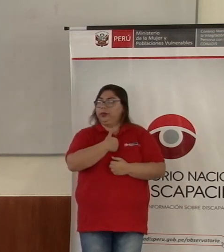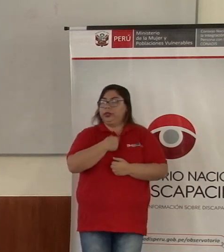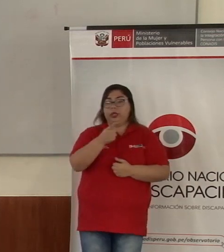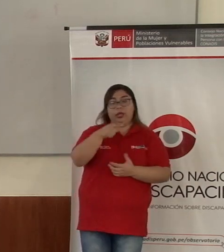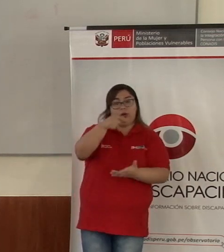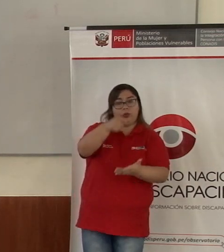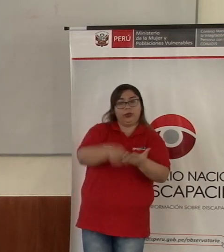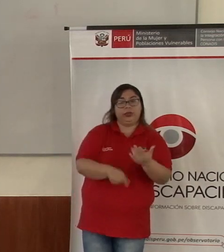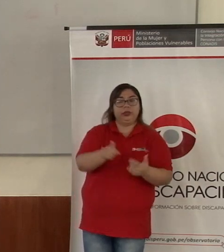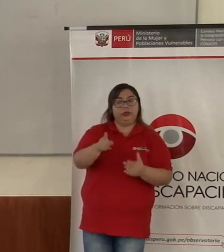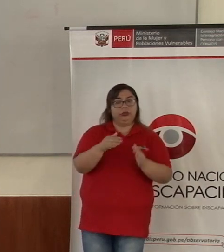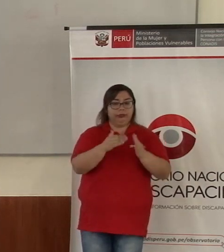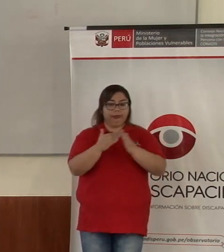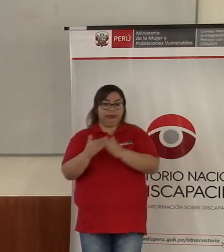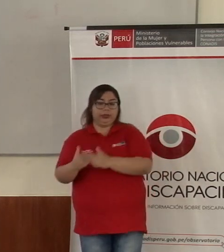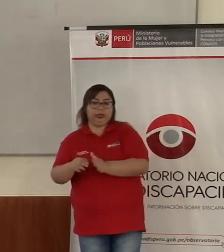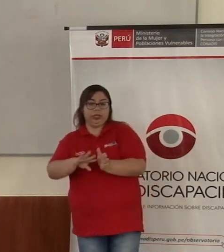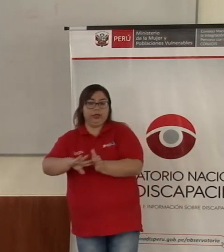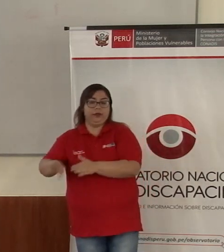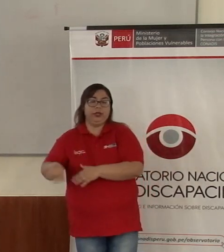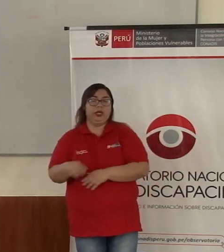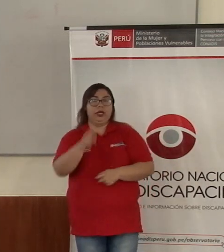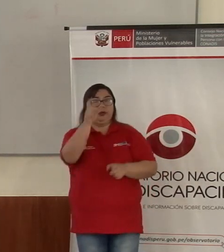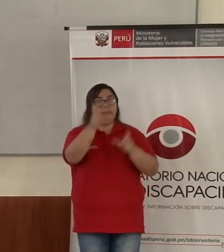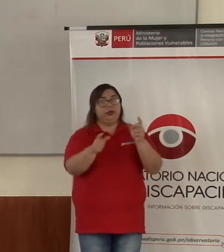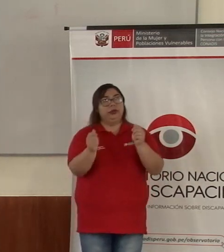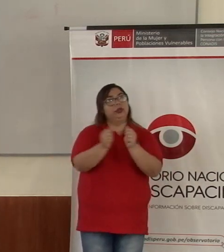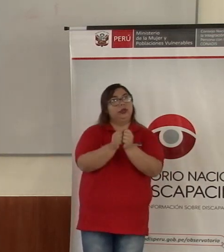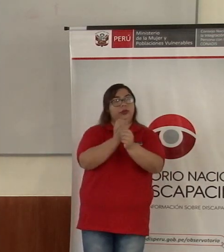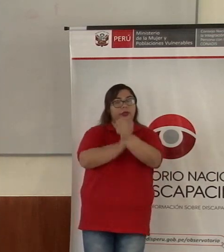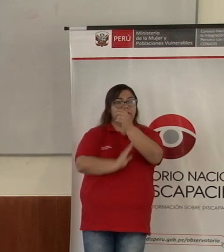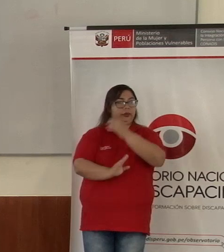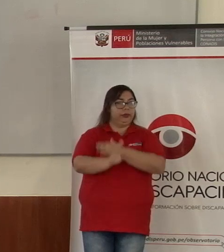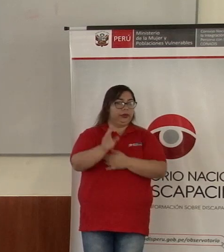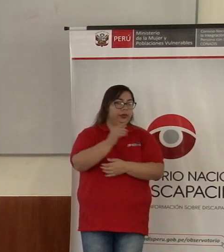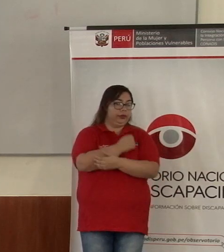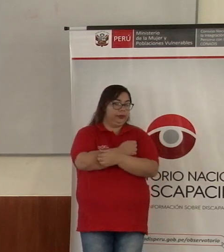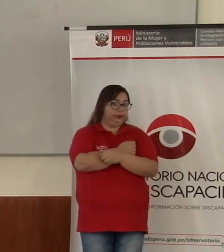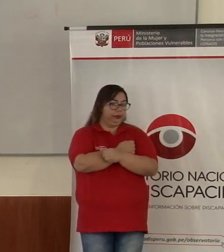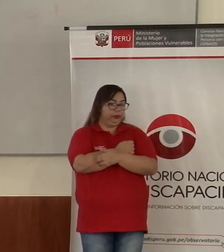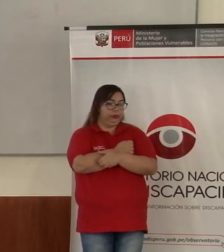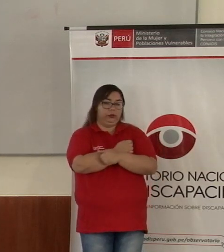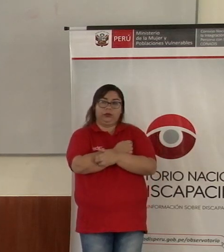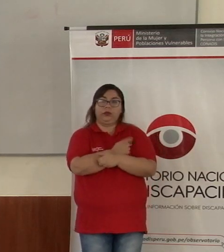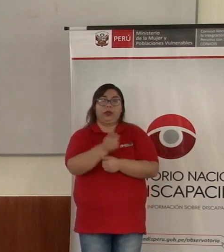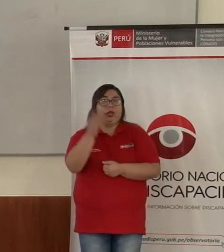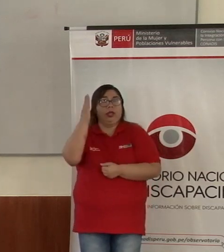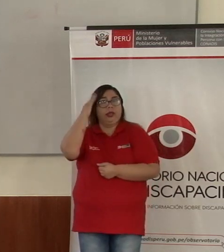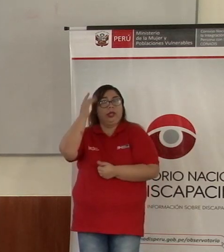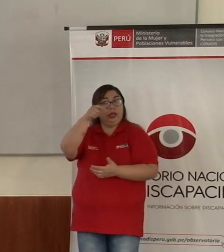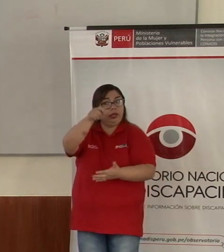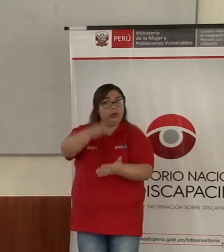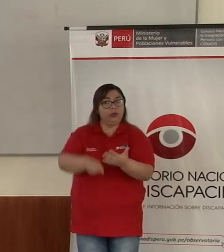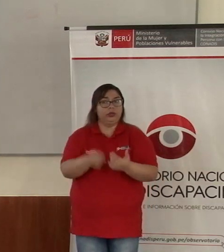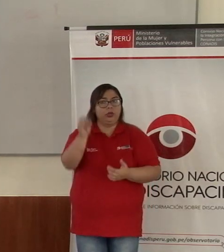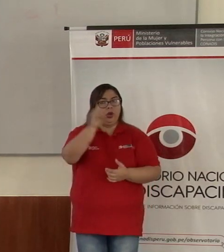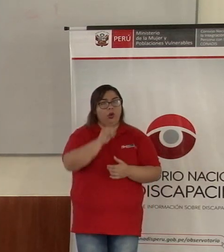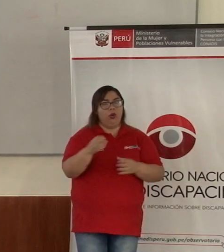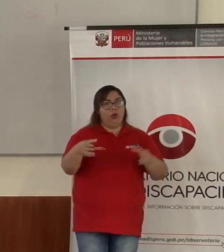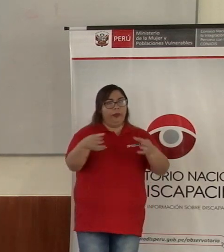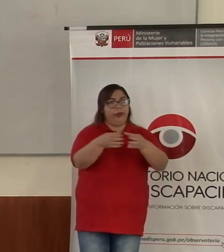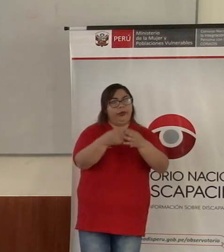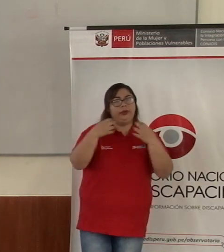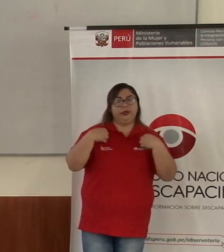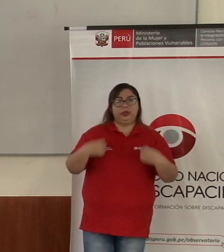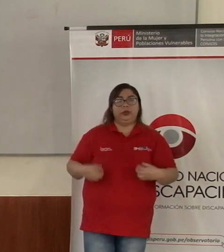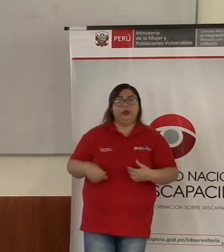el juez no descalifique de prima facie a la persona con discapacidad. Que entienda el juez o los operadores de